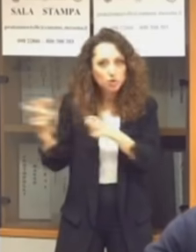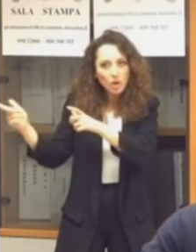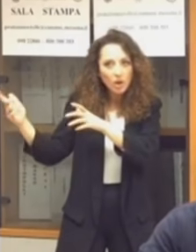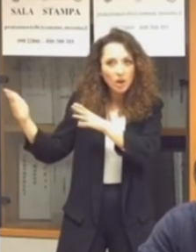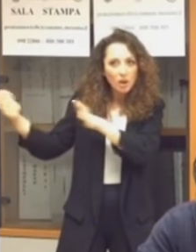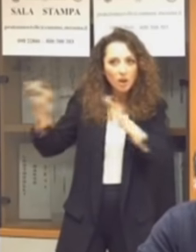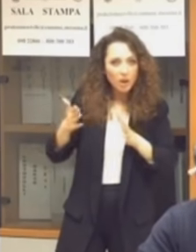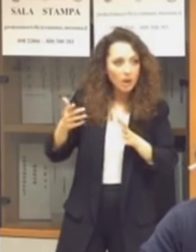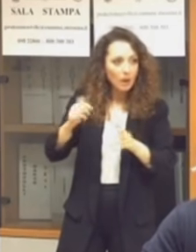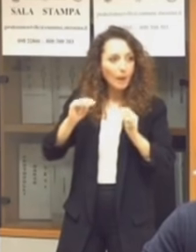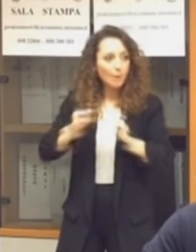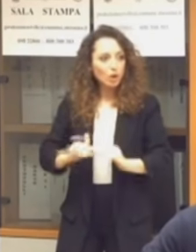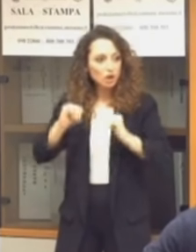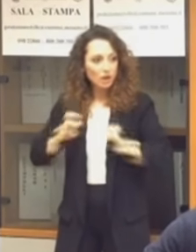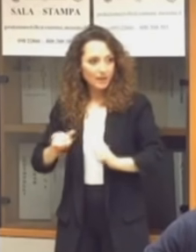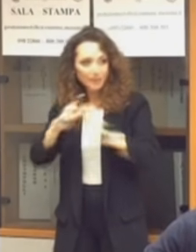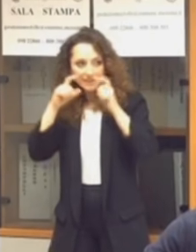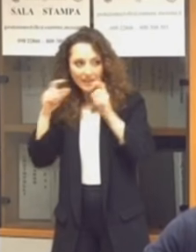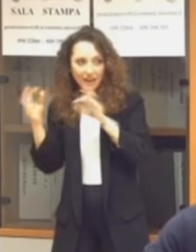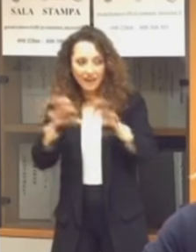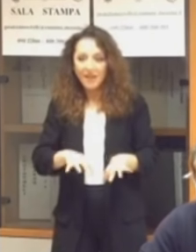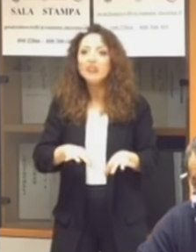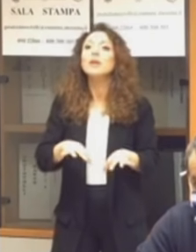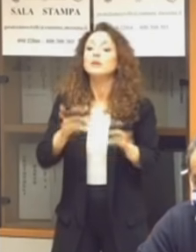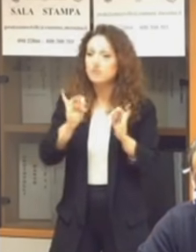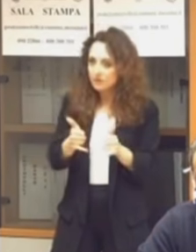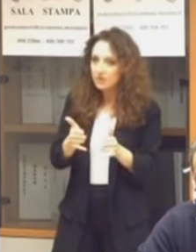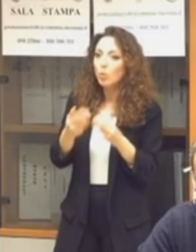dalla Protezione Civile. Quando sono arrivate?